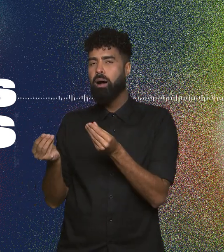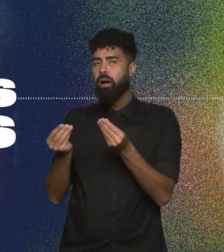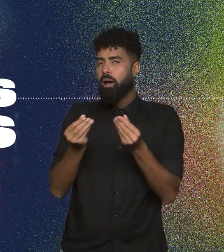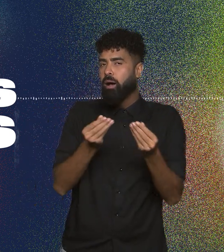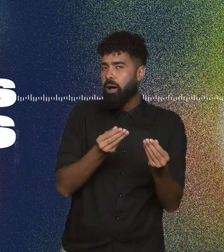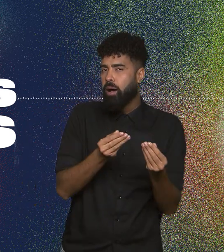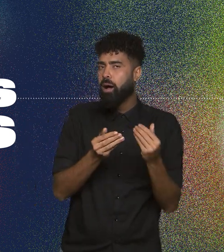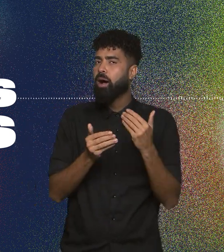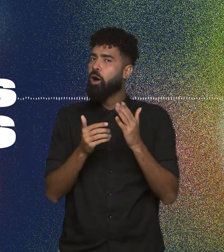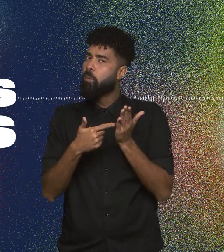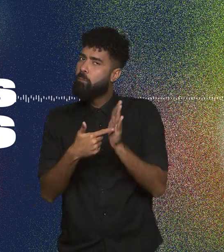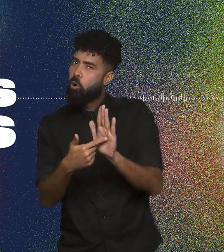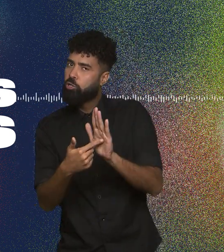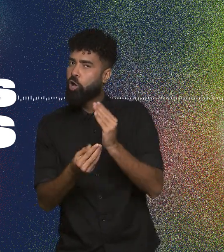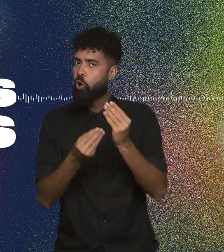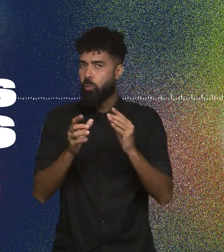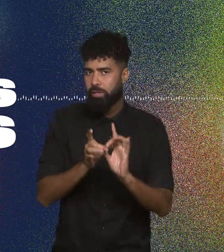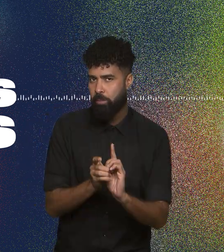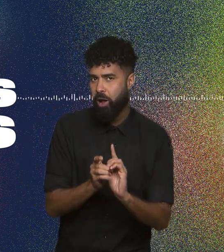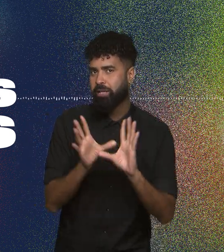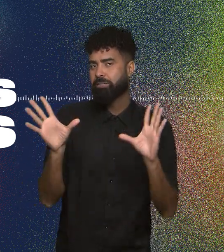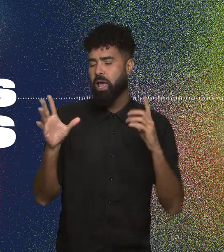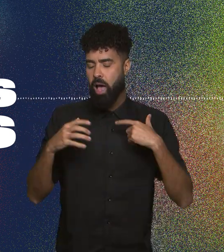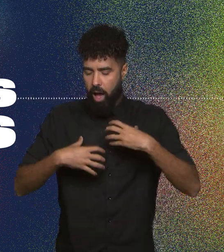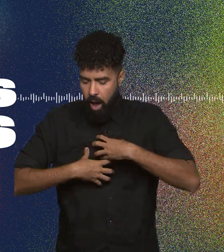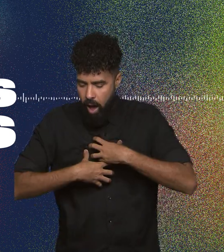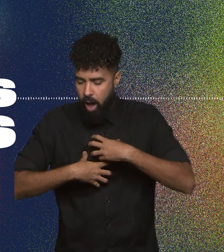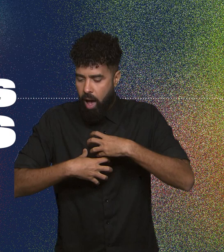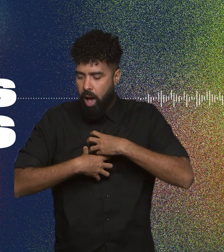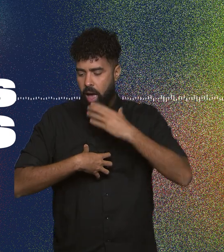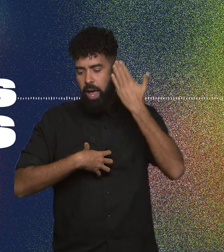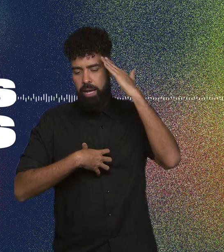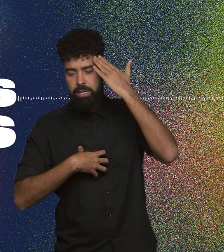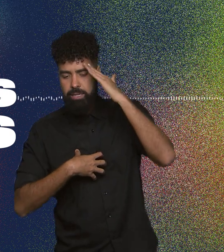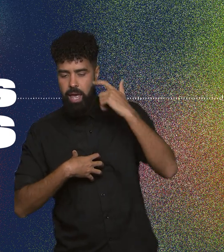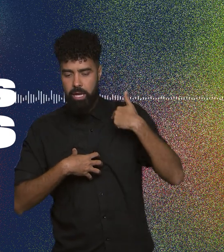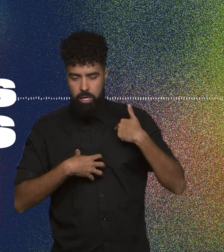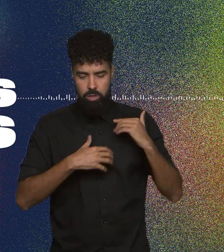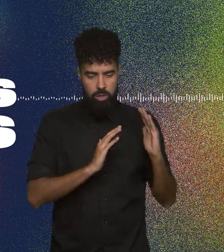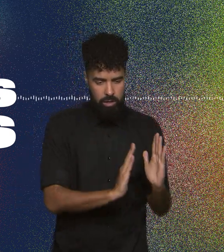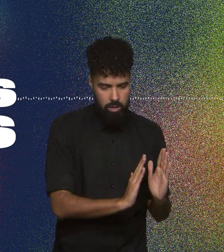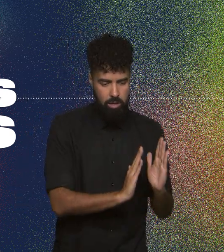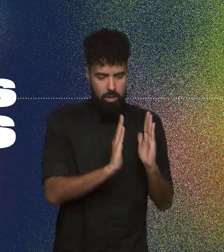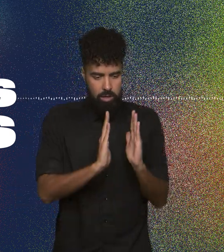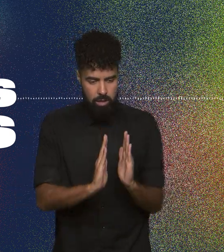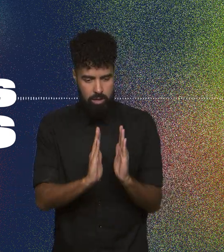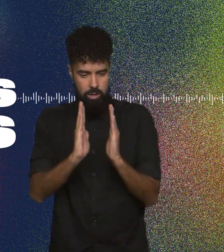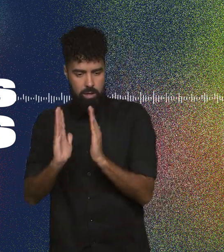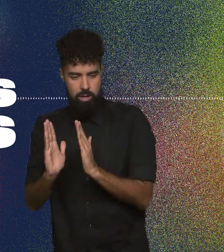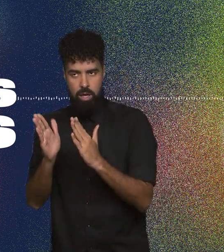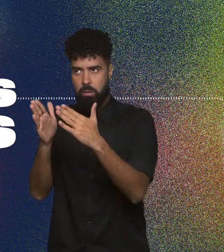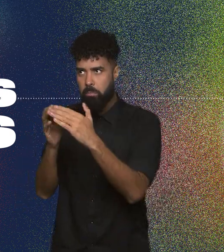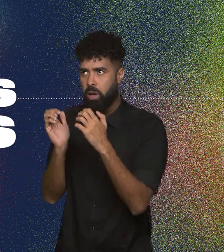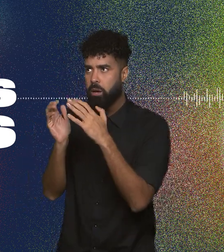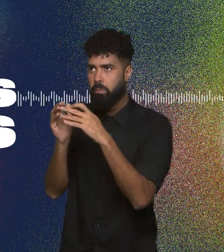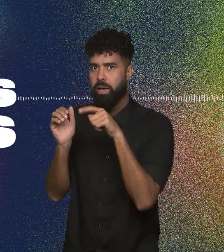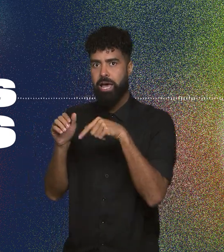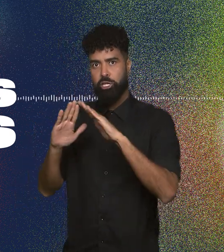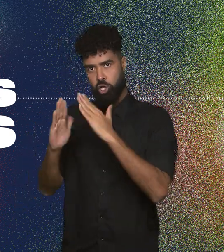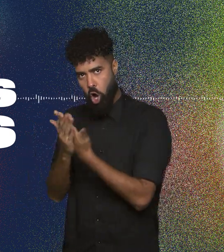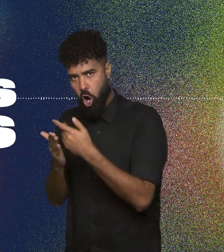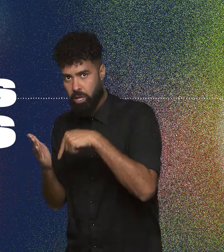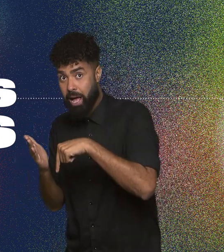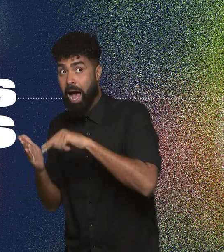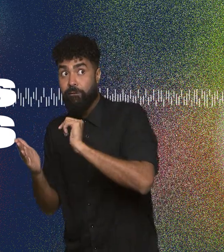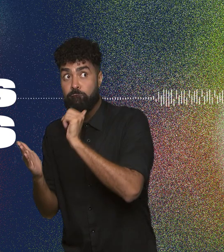da democracia, né? Sensibiliza para eles. Eles vão entendendo que essas esferas podem ser reivindicadas também nos espaços fora daqui